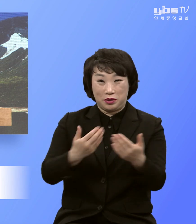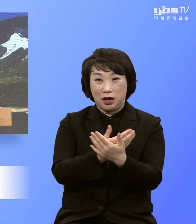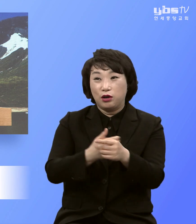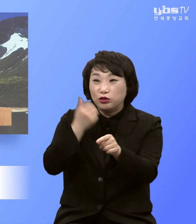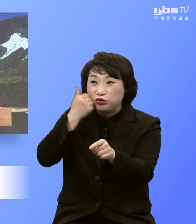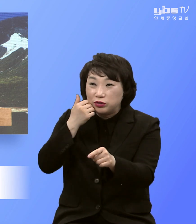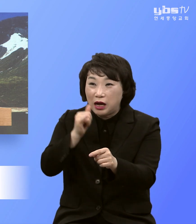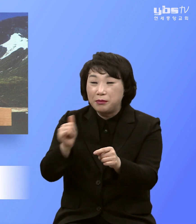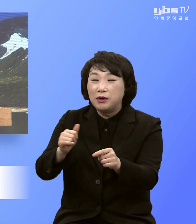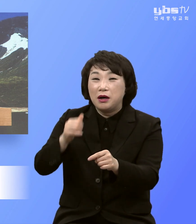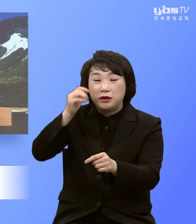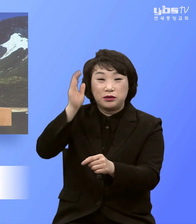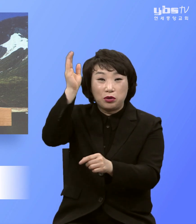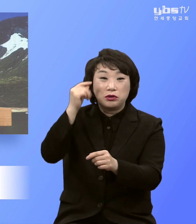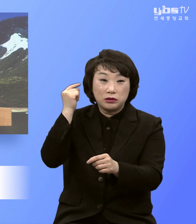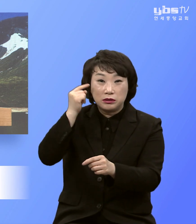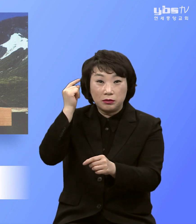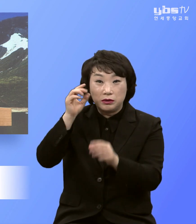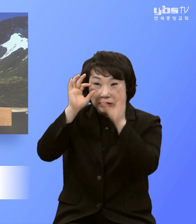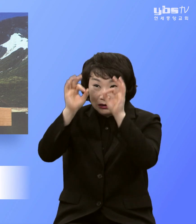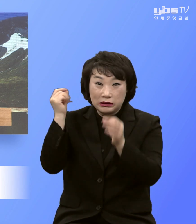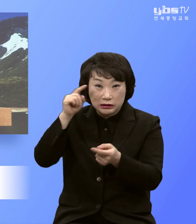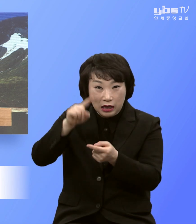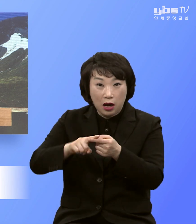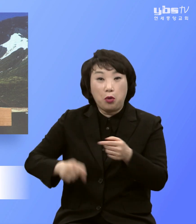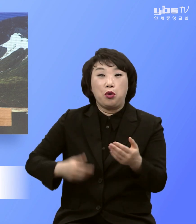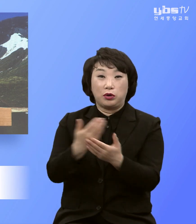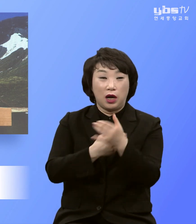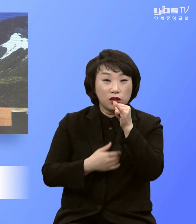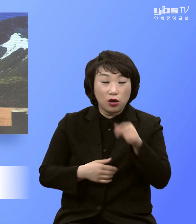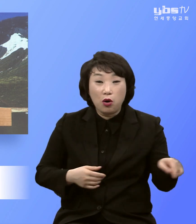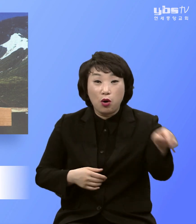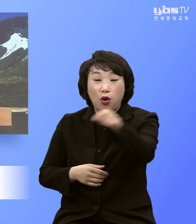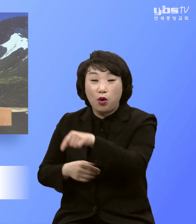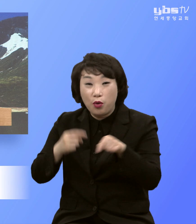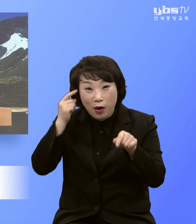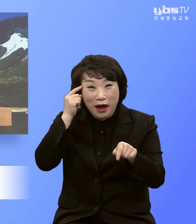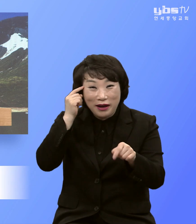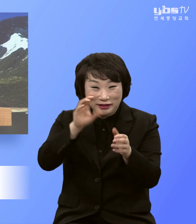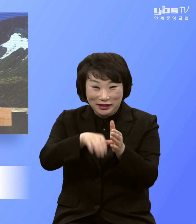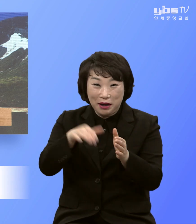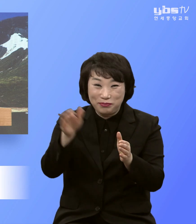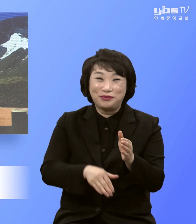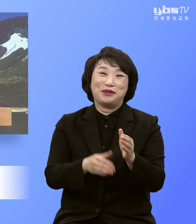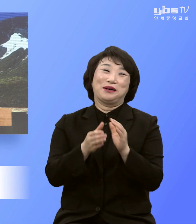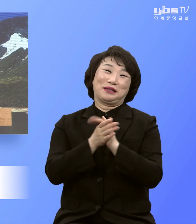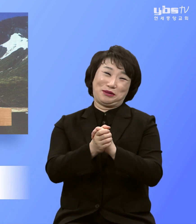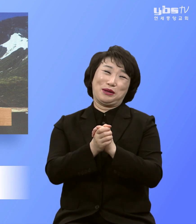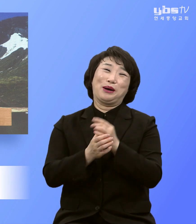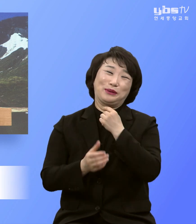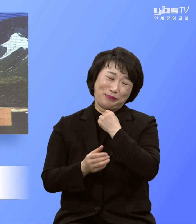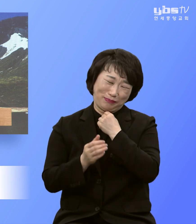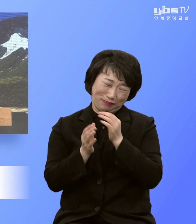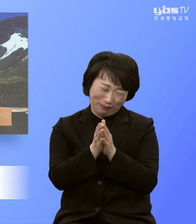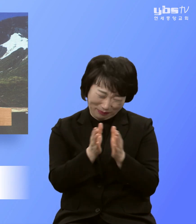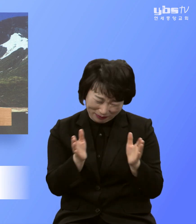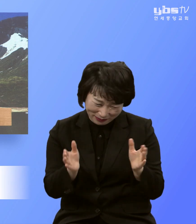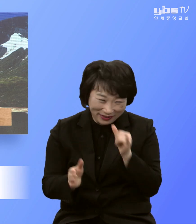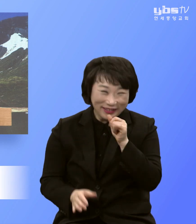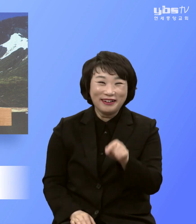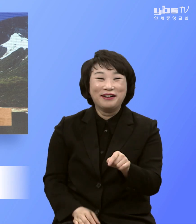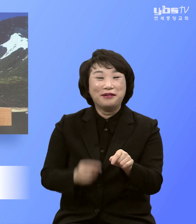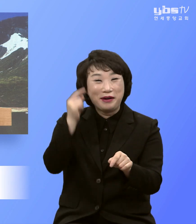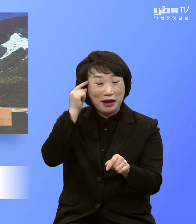사람이 있는데 잘 들어보세요. 이것은 바로 그 순간부터 그 사람은 기도하고 싶은 생각이 나요.